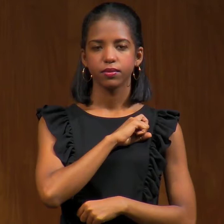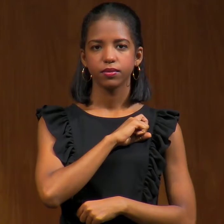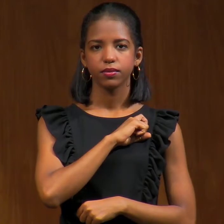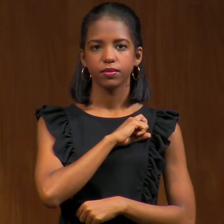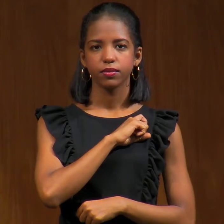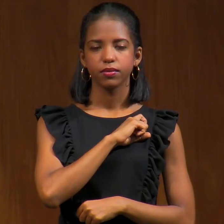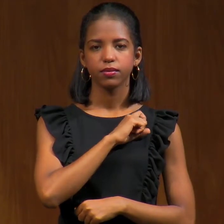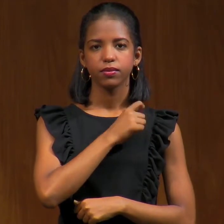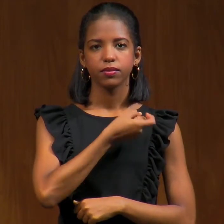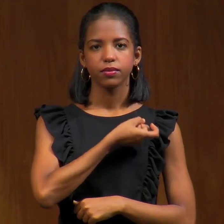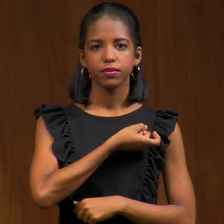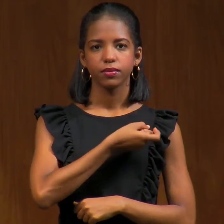España,